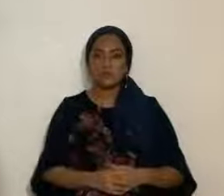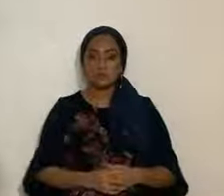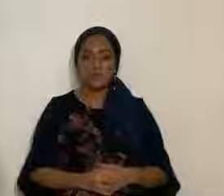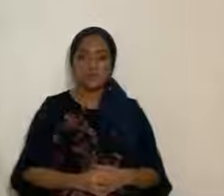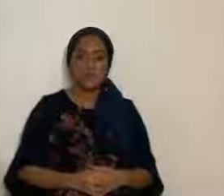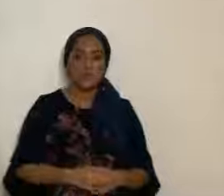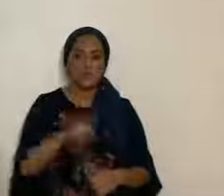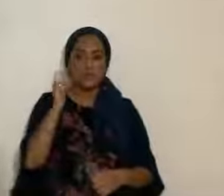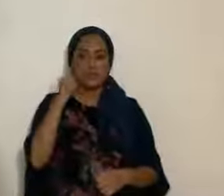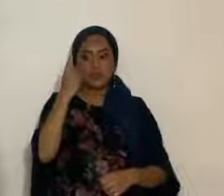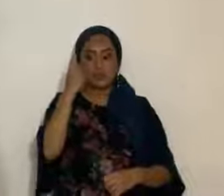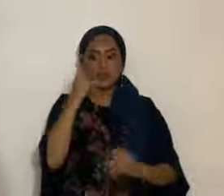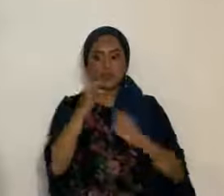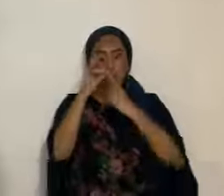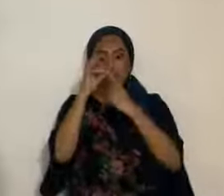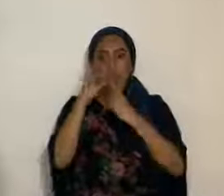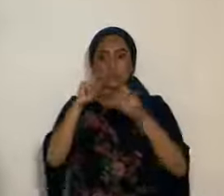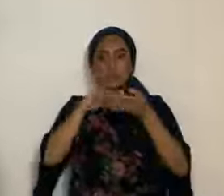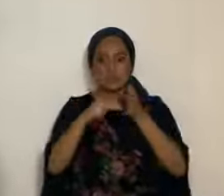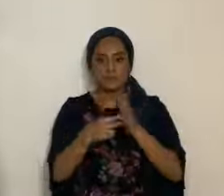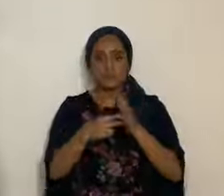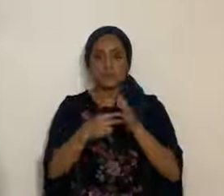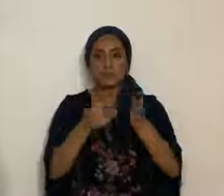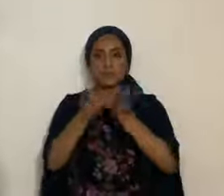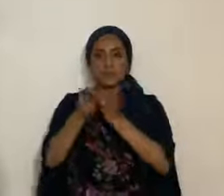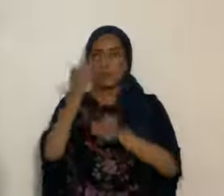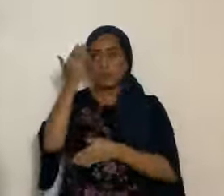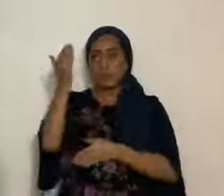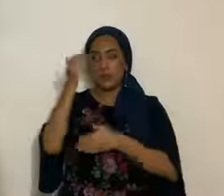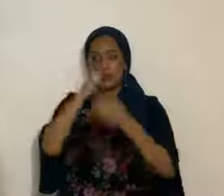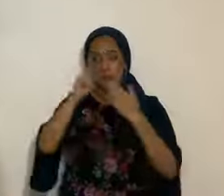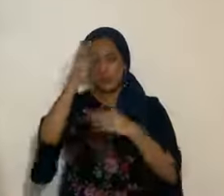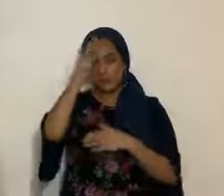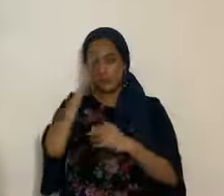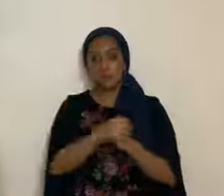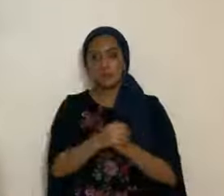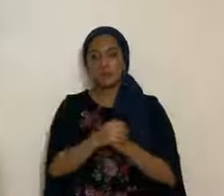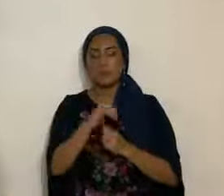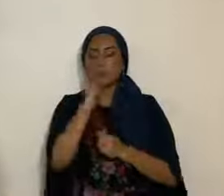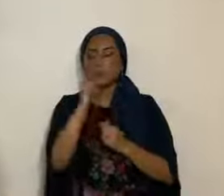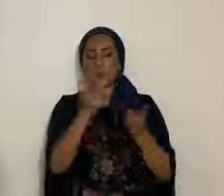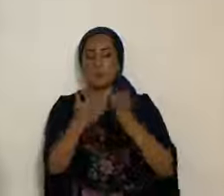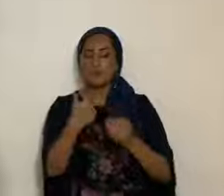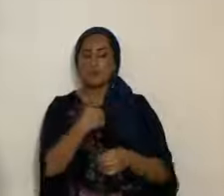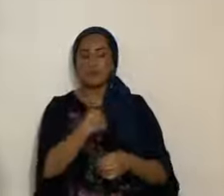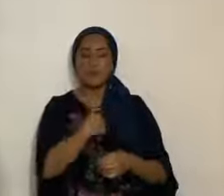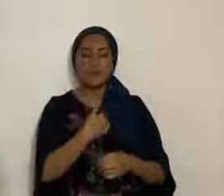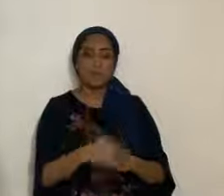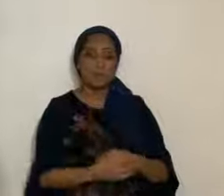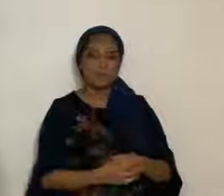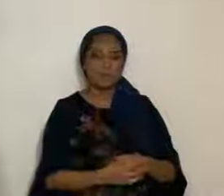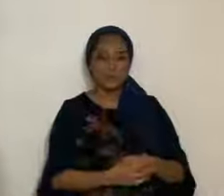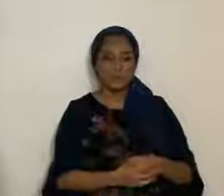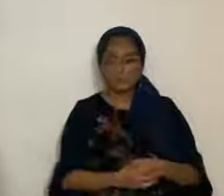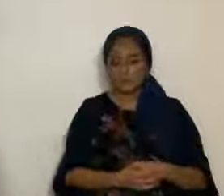intentamos el privilegio que significa servir a Elohim y no servir a nosotros mismos. No